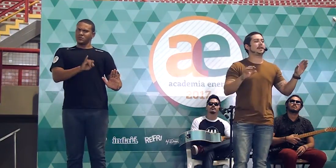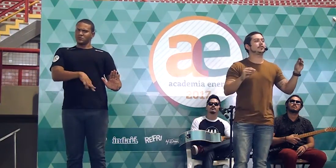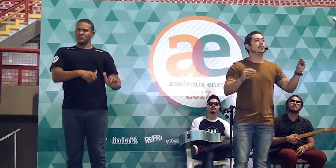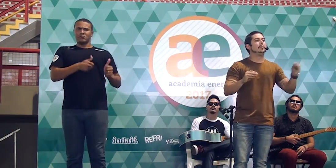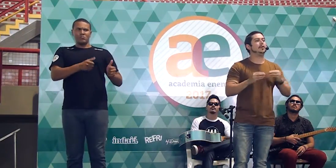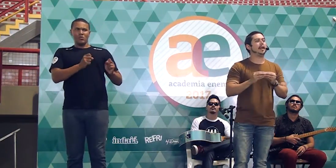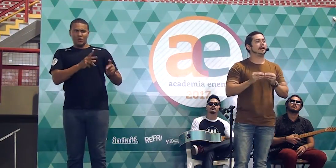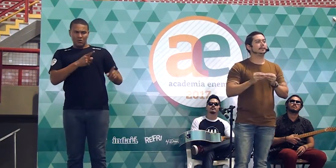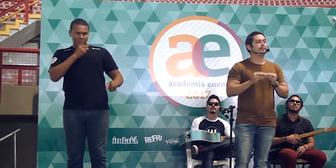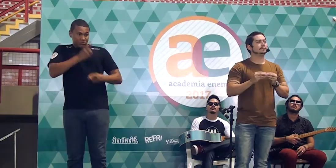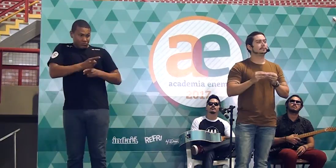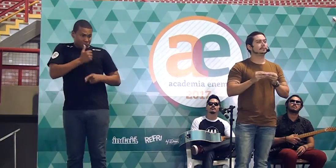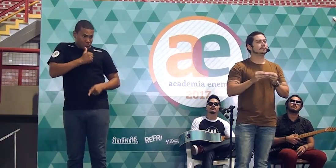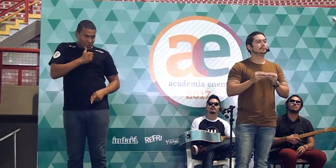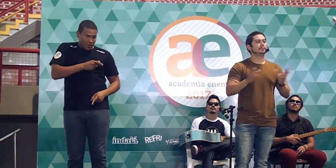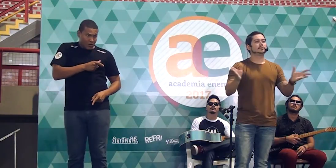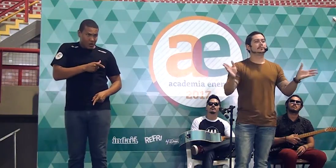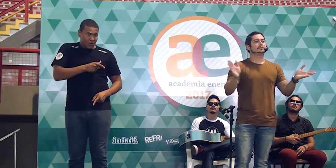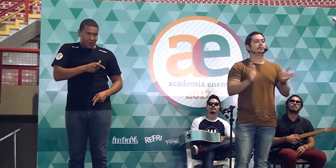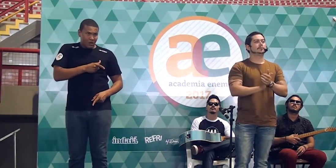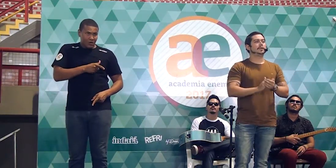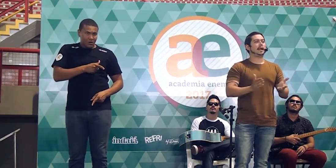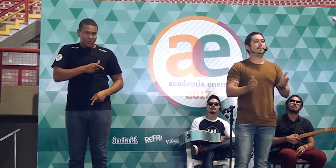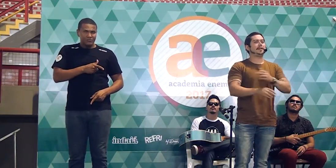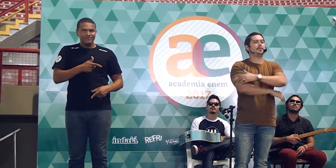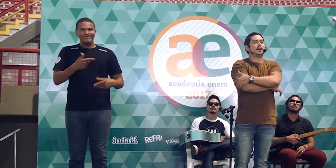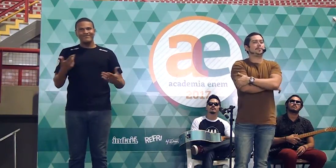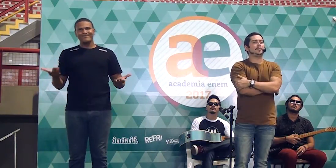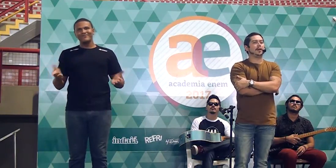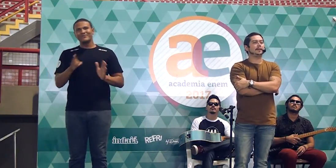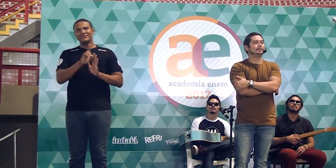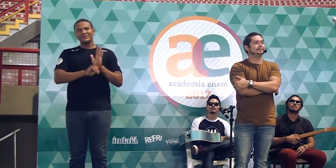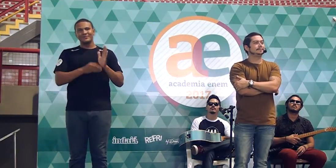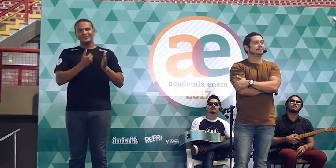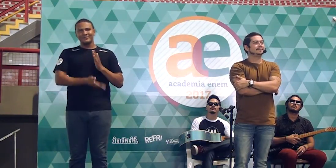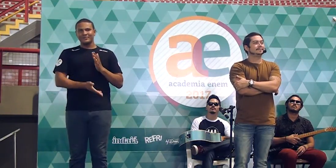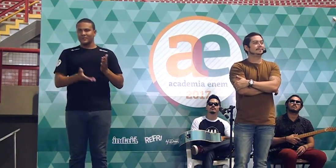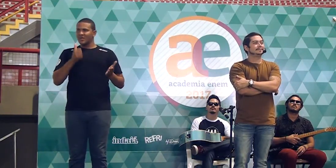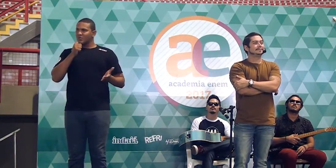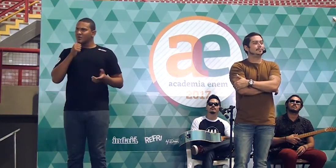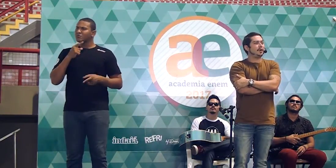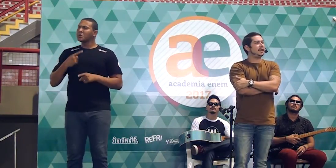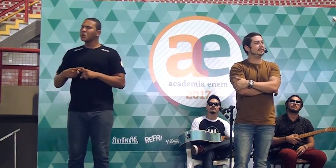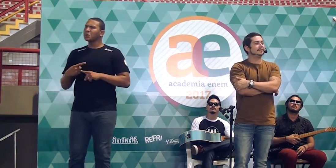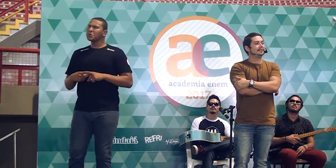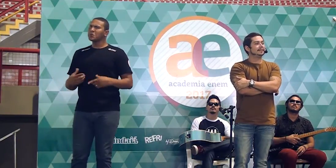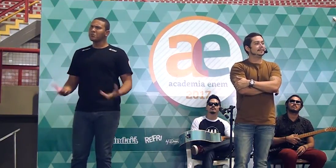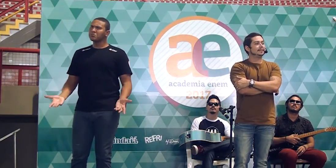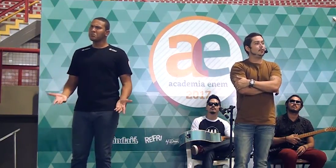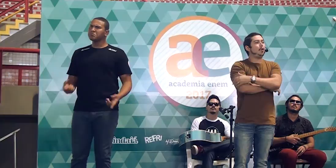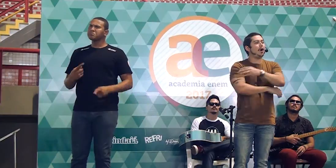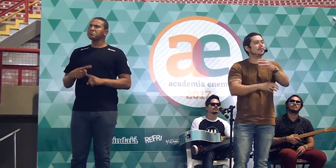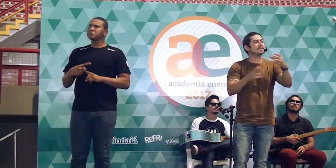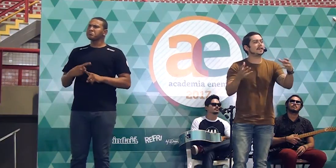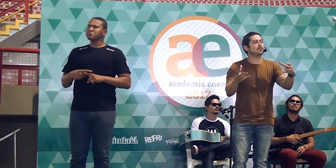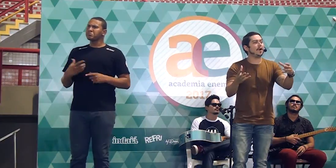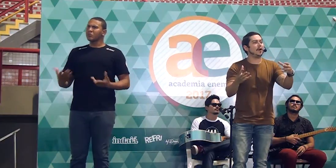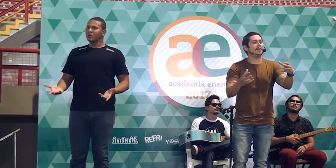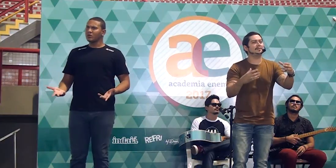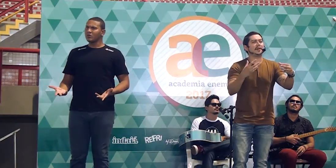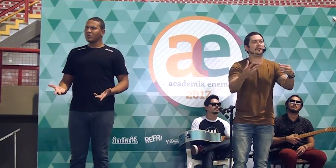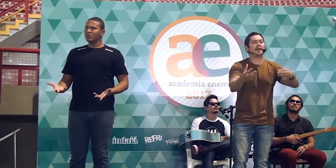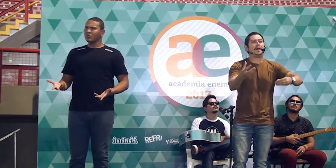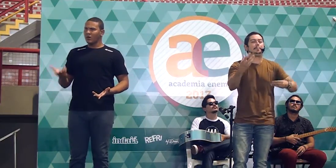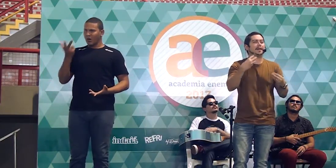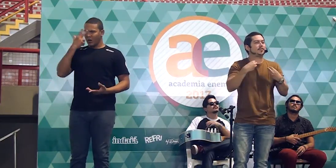descobre o sexo, mulher, ela perdeu os direitos porque é mulher? Por quê? O órgão